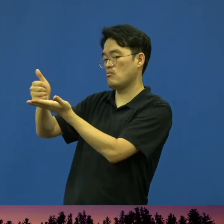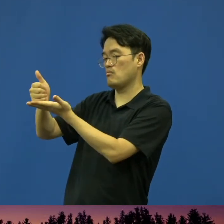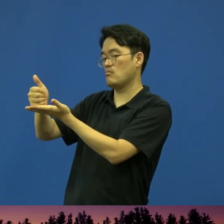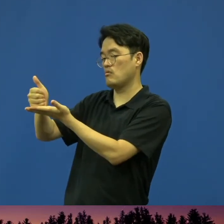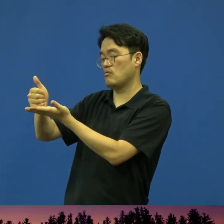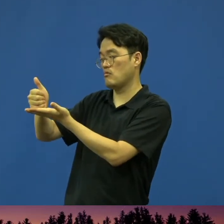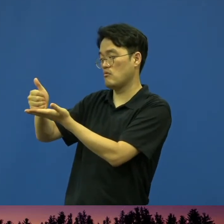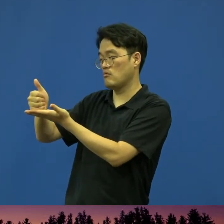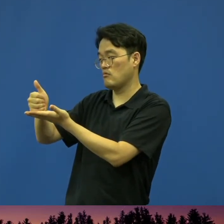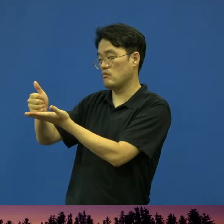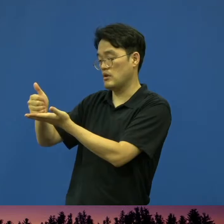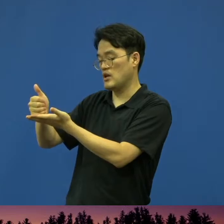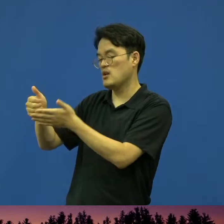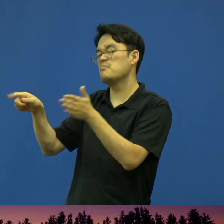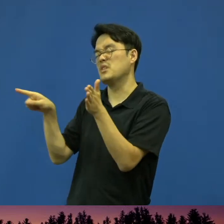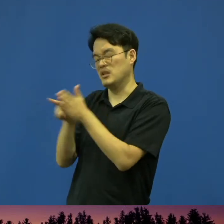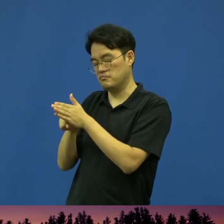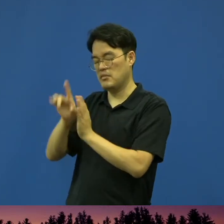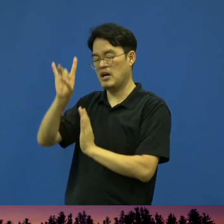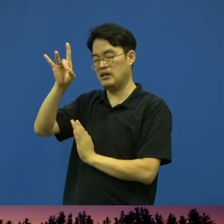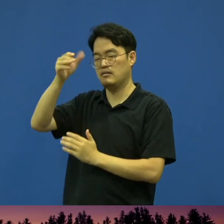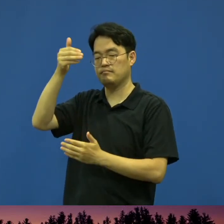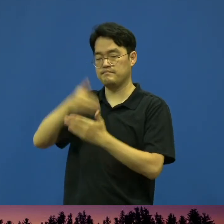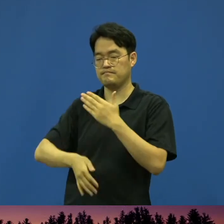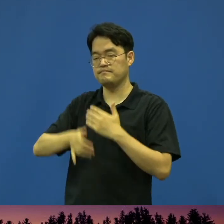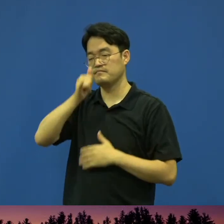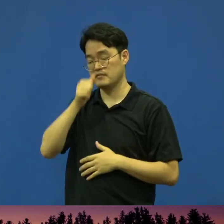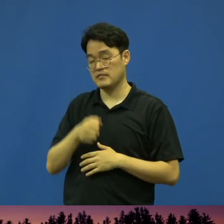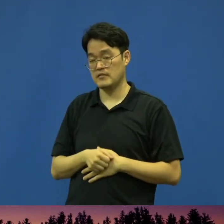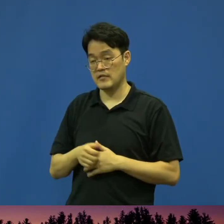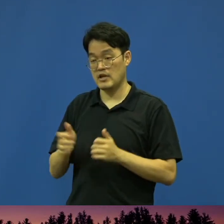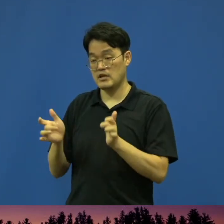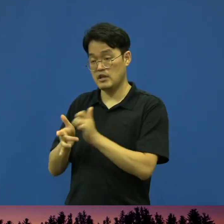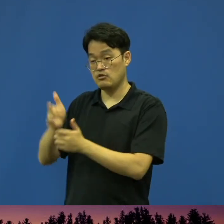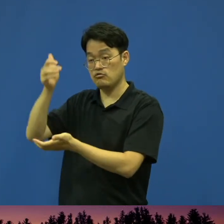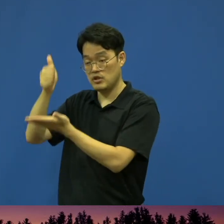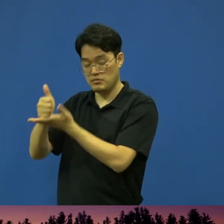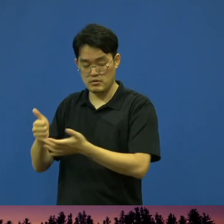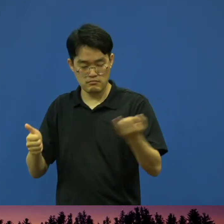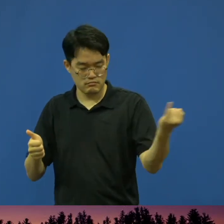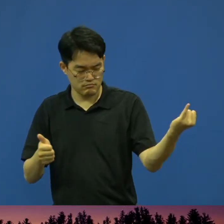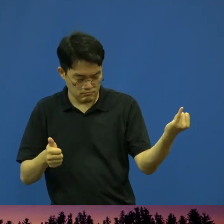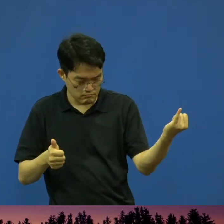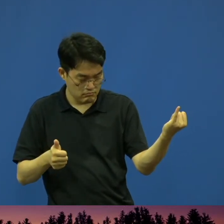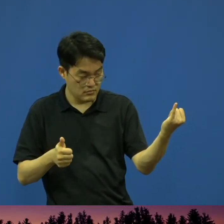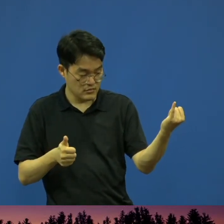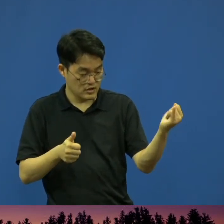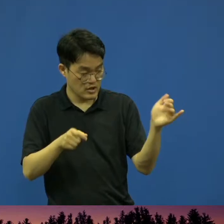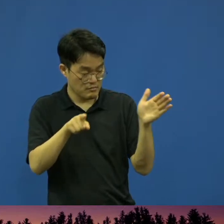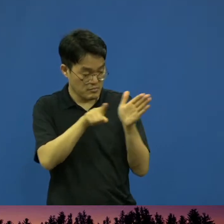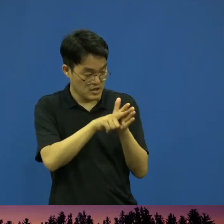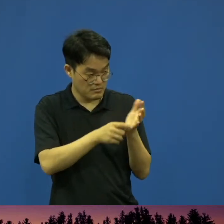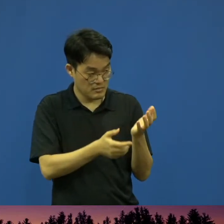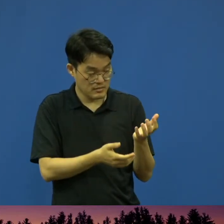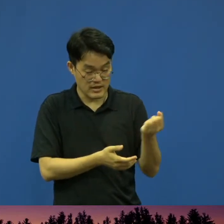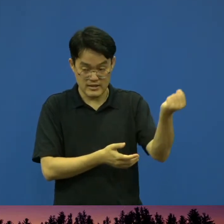답이라는 믿음이 남아 있었습니다. 예수님만 정답으로 남았던 이 여인의 행동을 조금 더